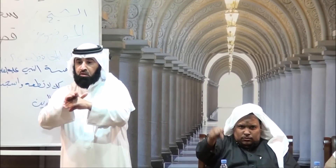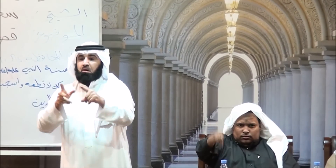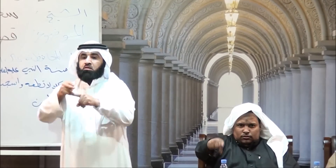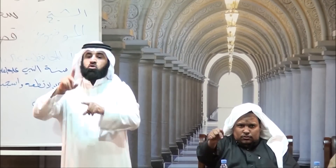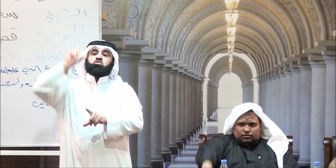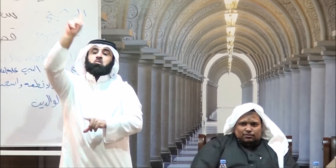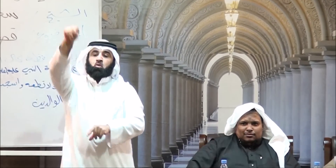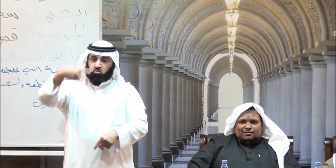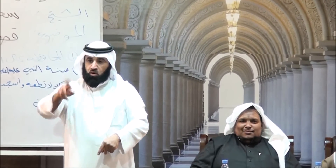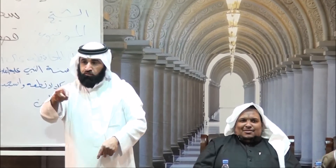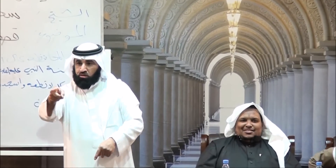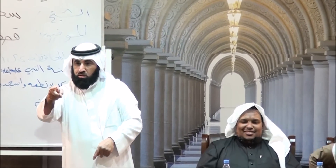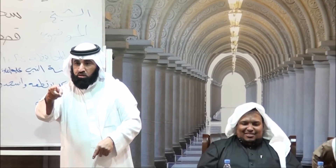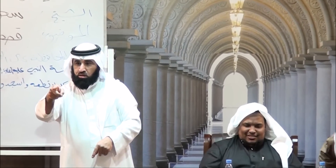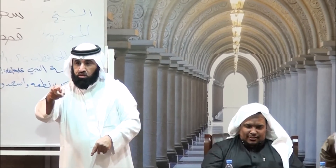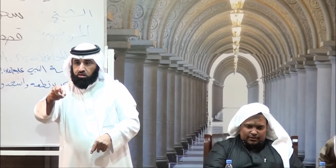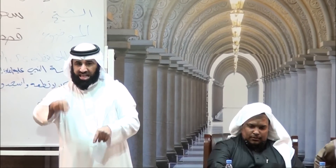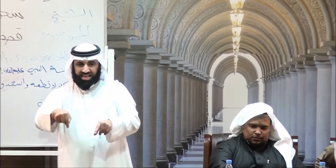الحين